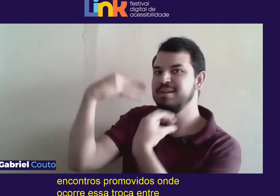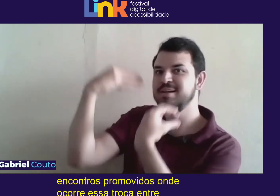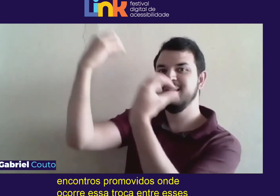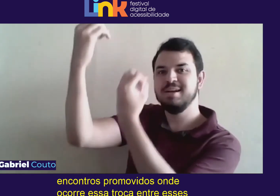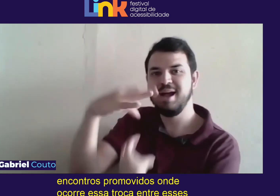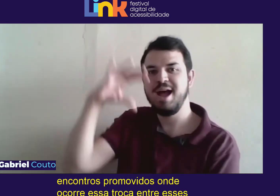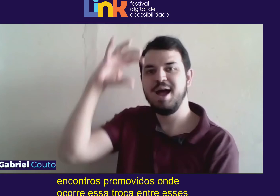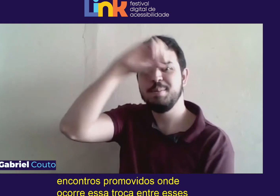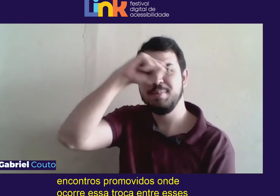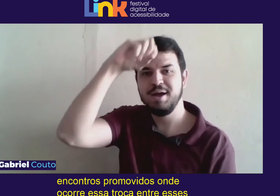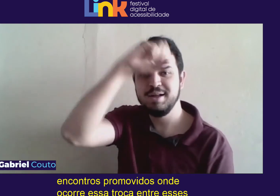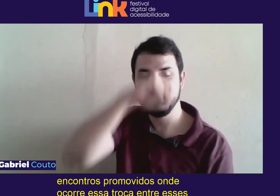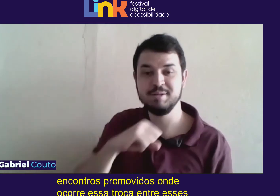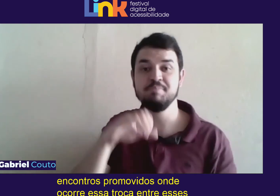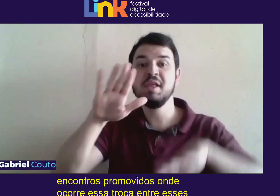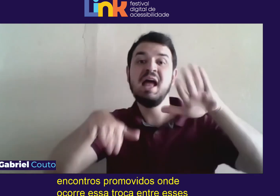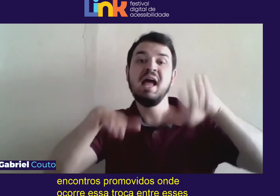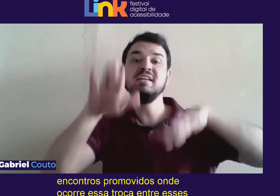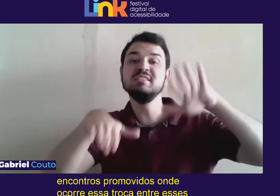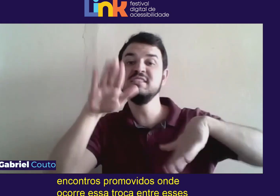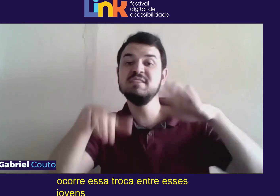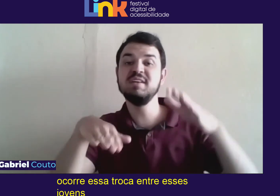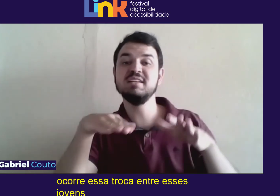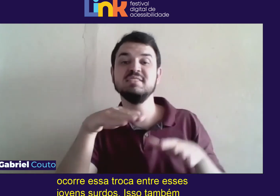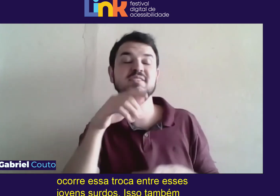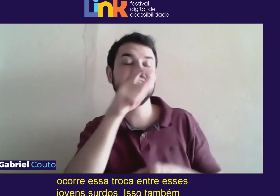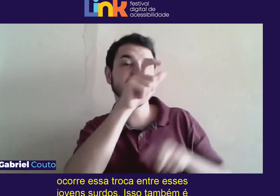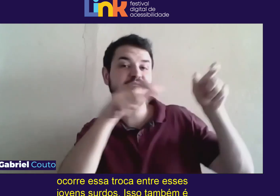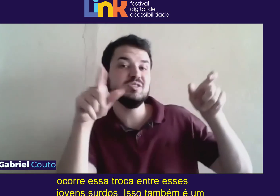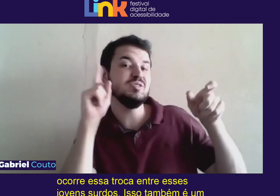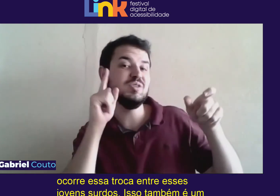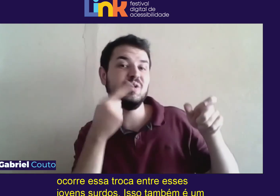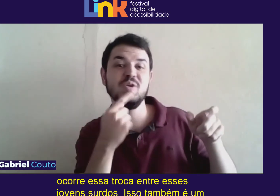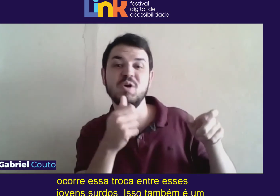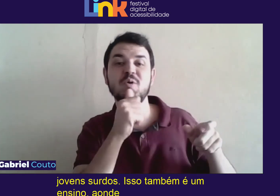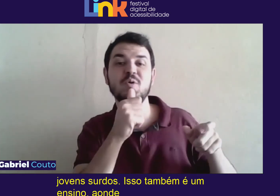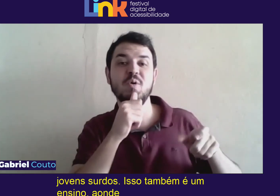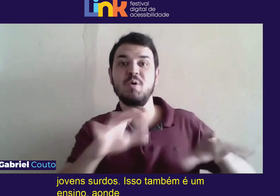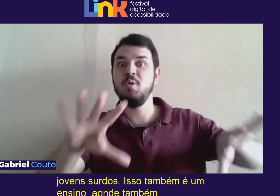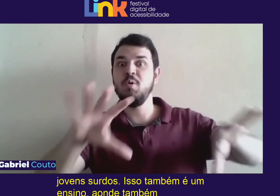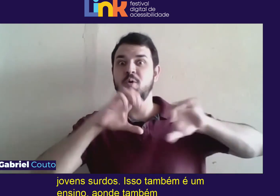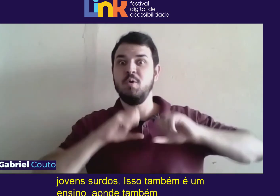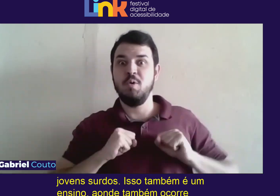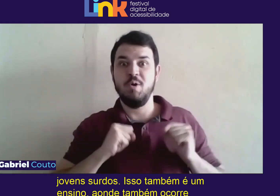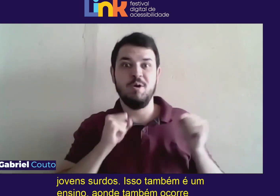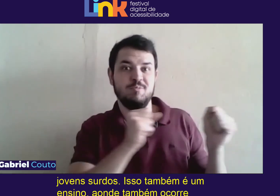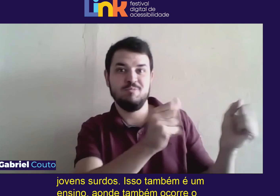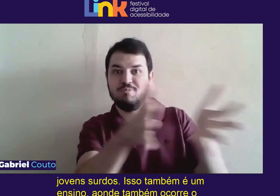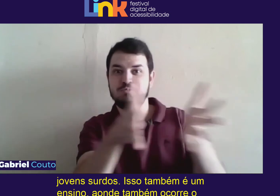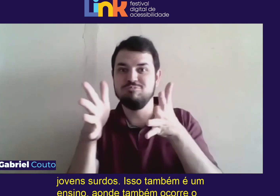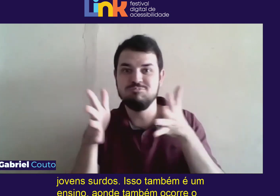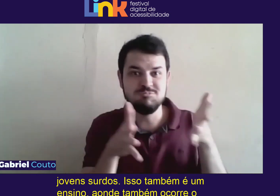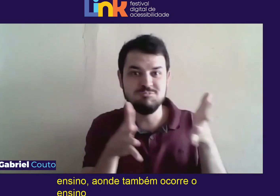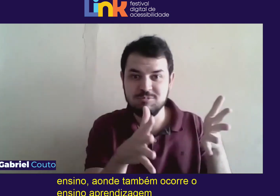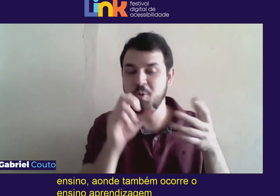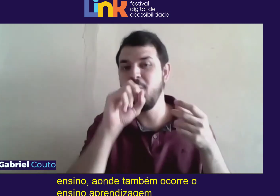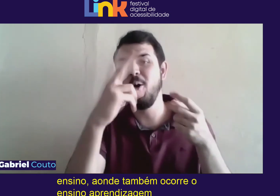um ensino, onde também ocorre um ensino-aprendizagem. Então, os surdos,